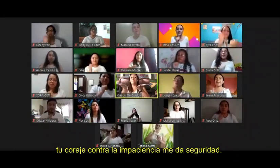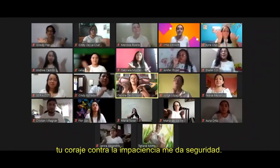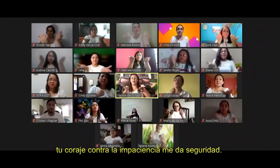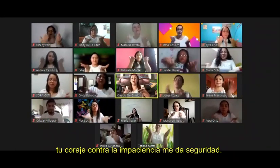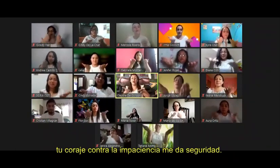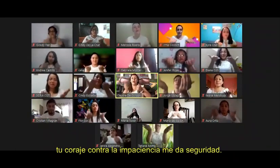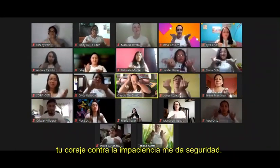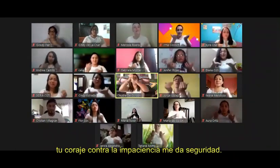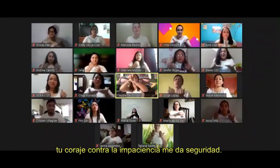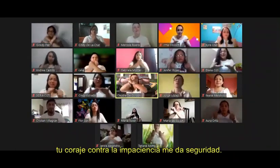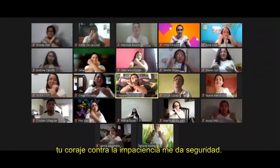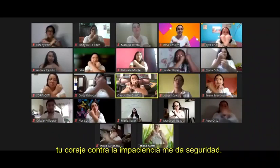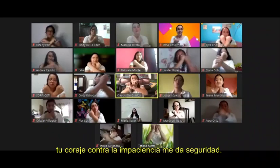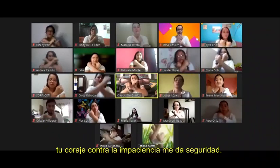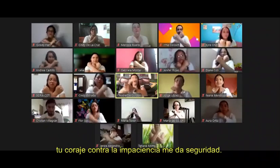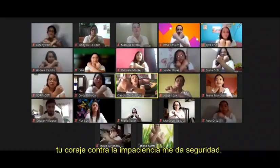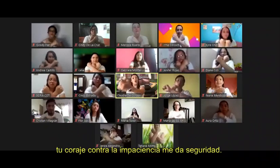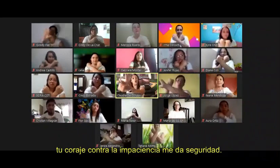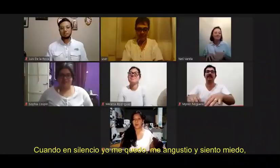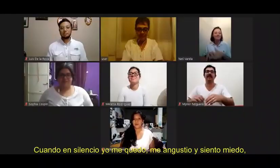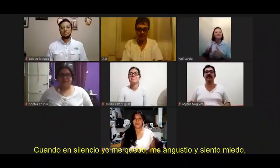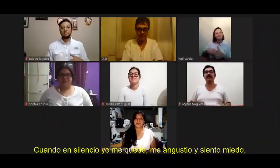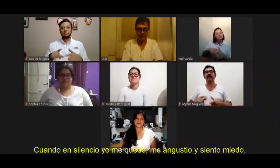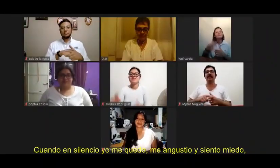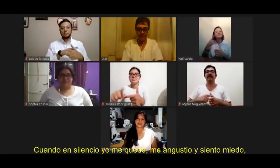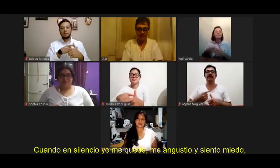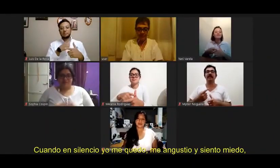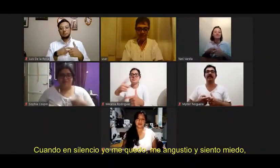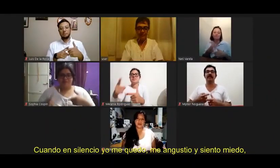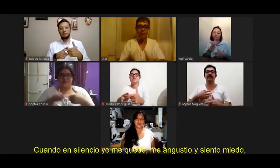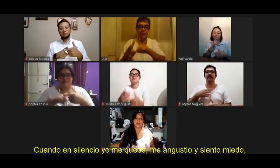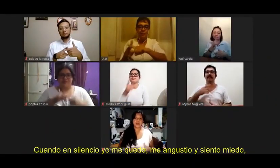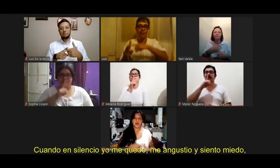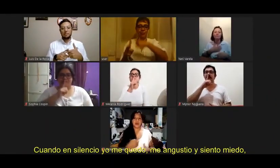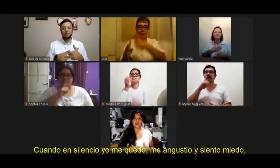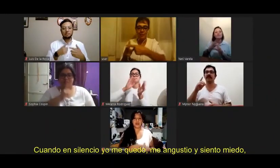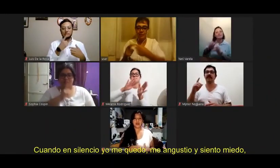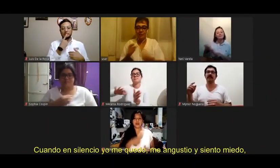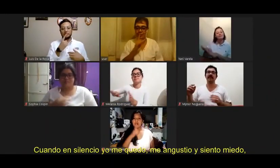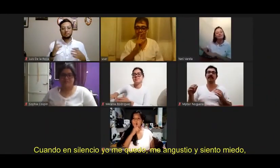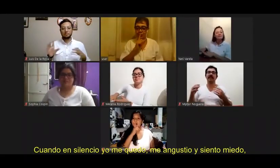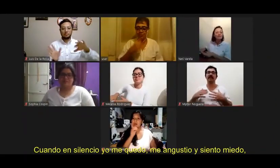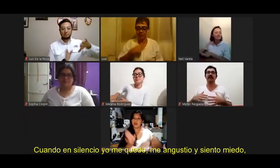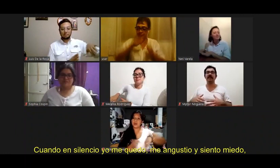seguridad. Cuando en silencio yo me quedo,